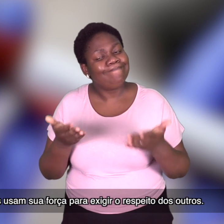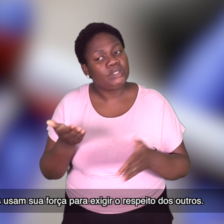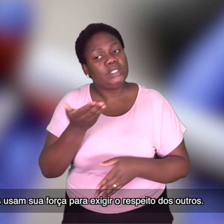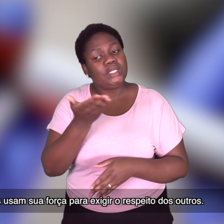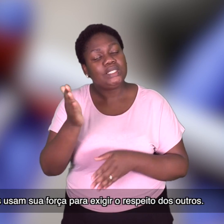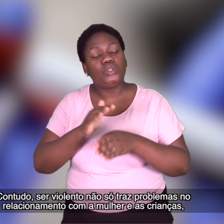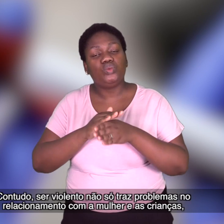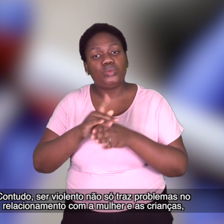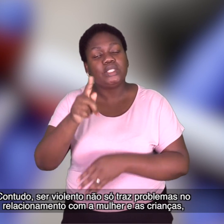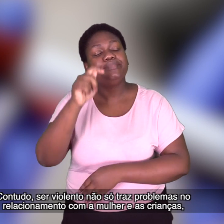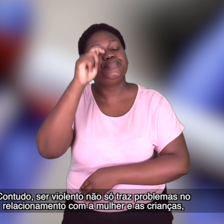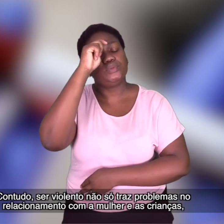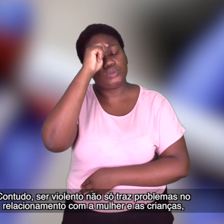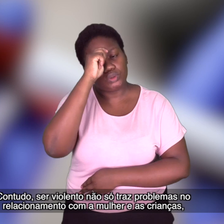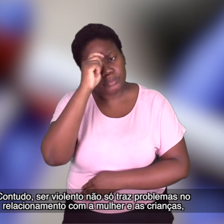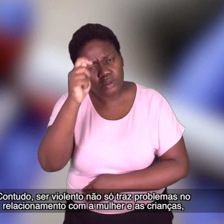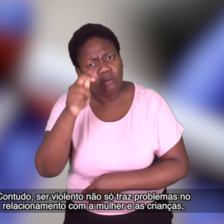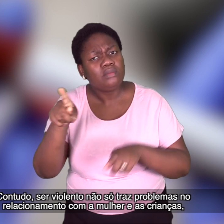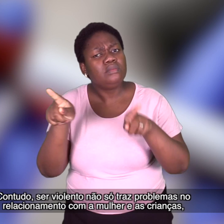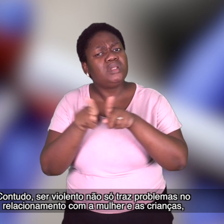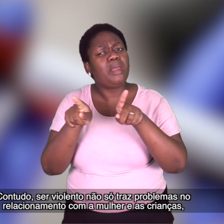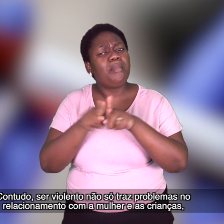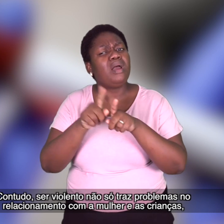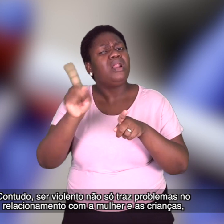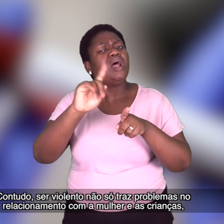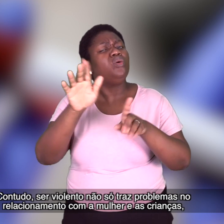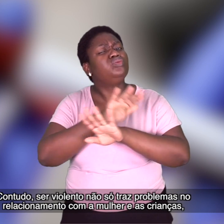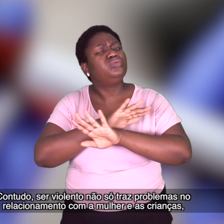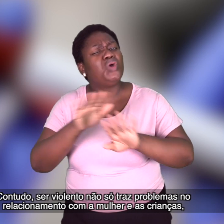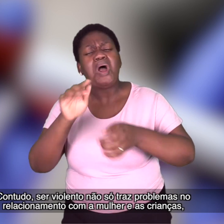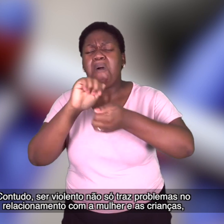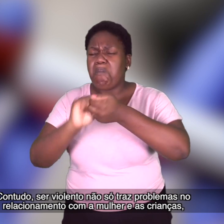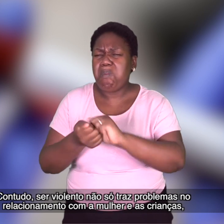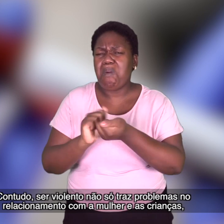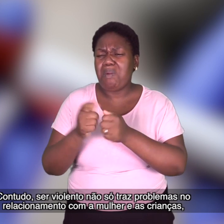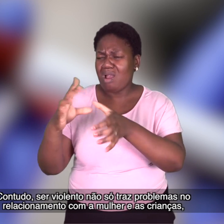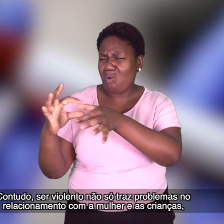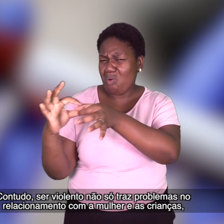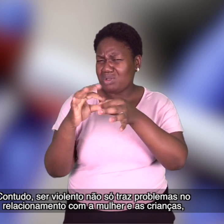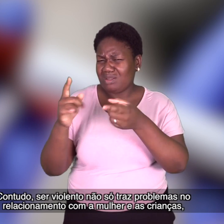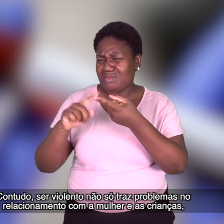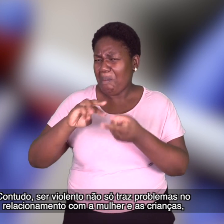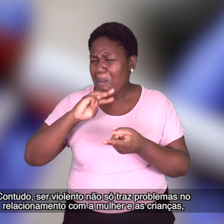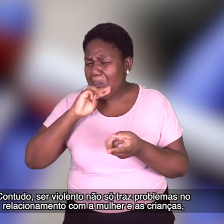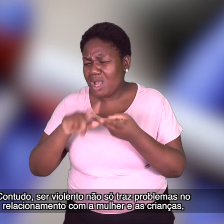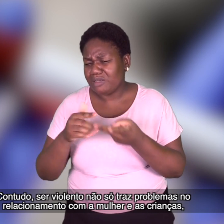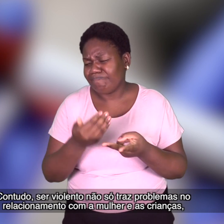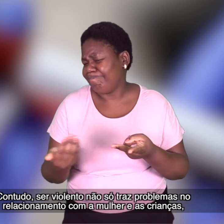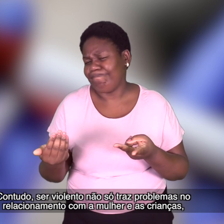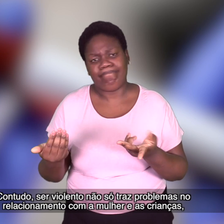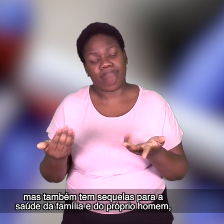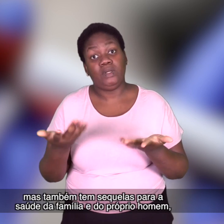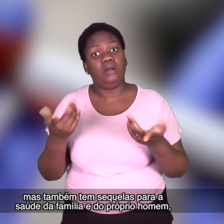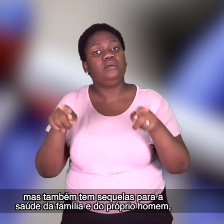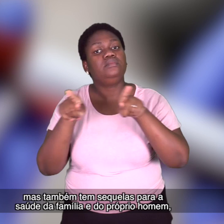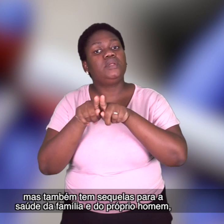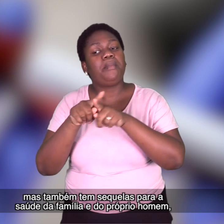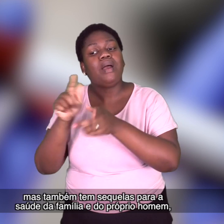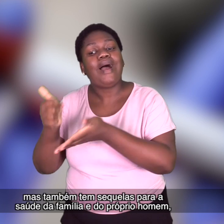outros. Contudo, ser violento não só traz problemas no relacionamento com a mulher e as crianças, mas também tem